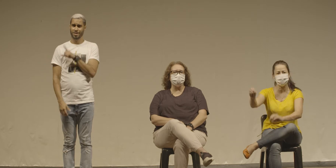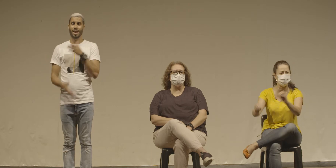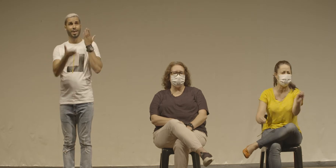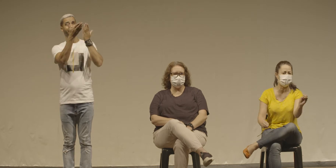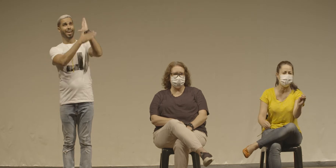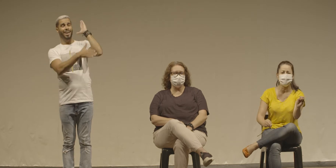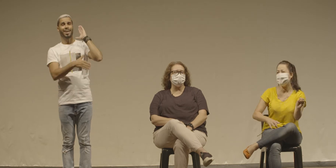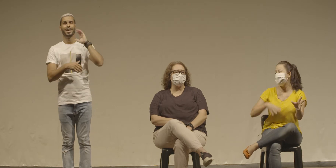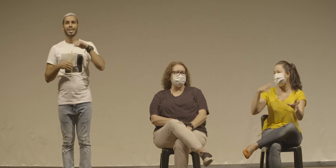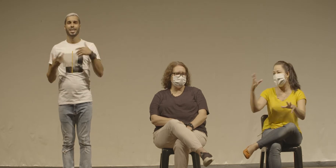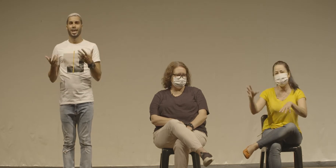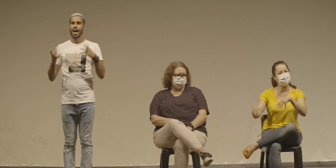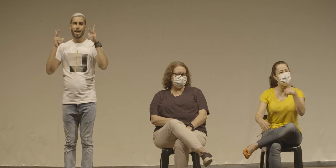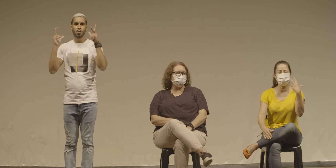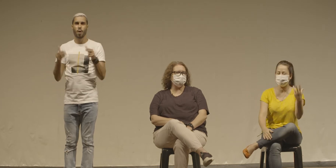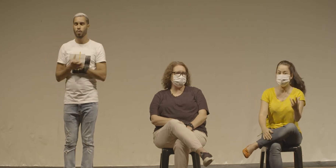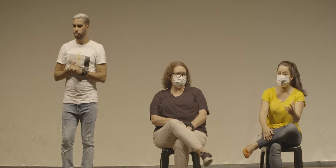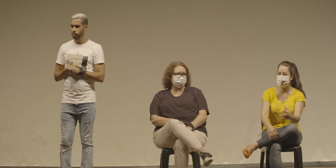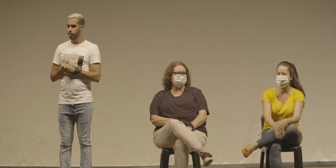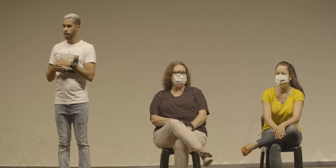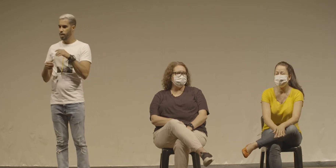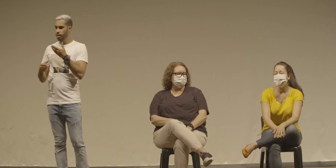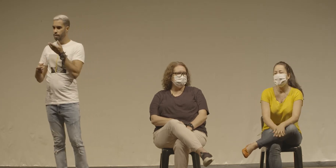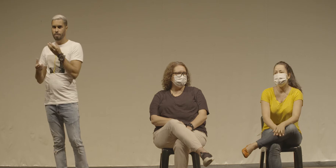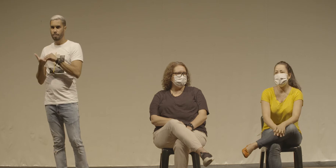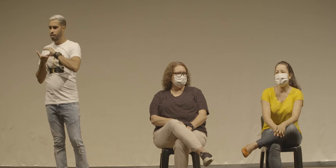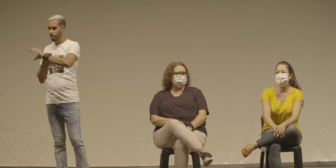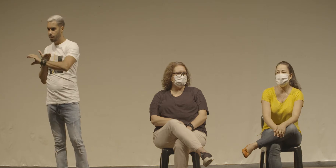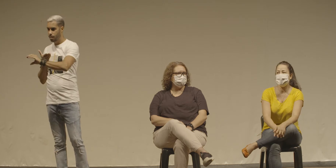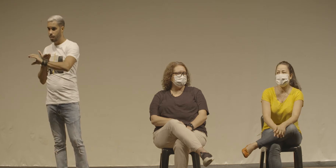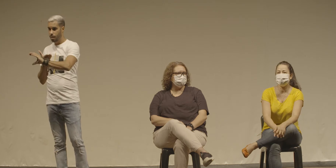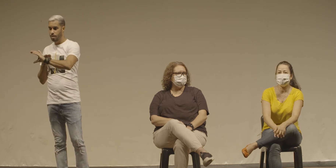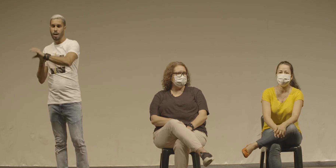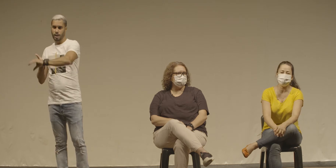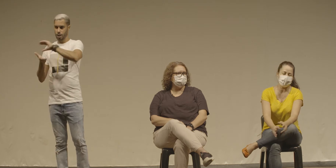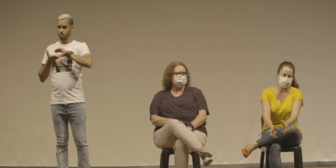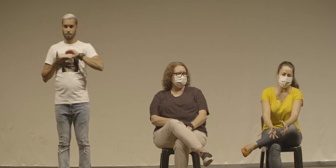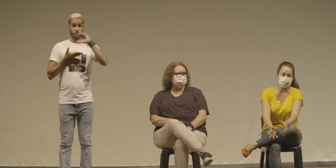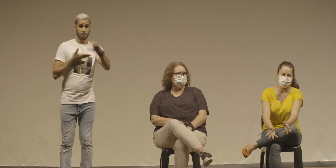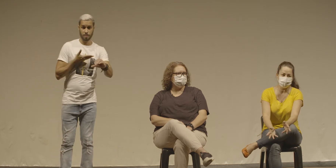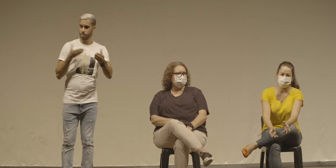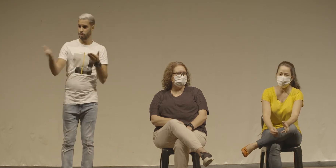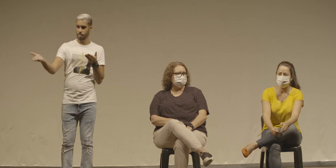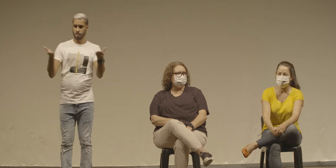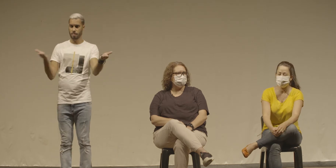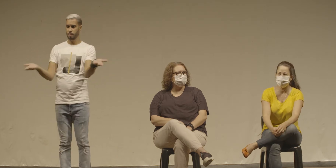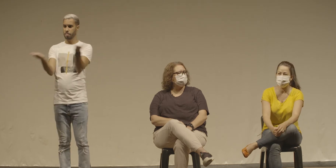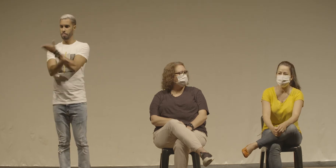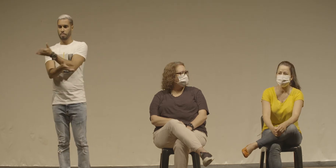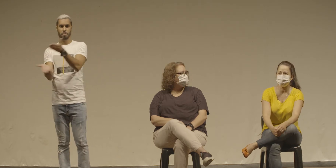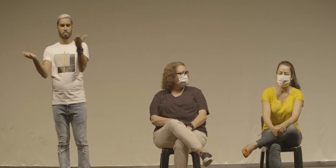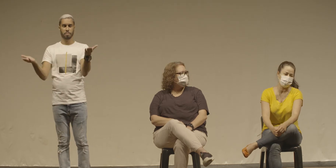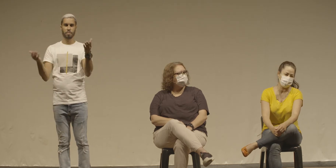Você tira daqui, coloca ali, trabalha mais, faz mais. Mas, falando tecnicamente mesmo da coisa,